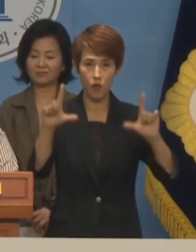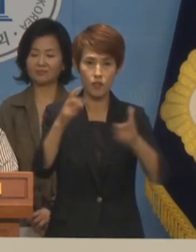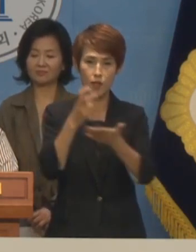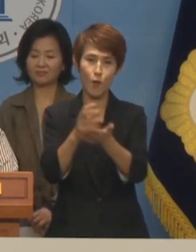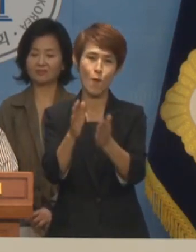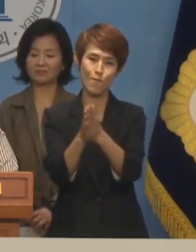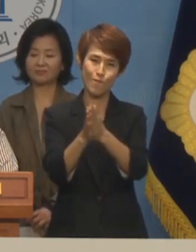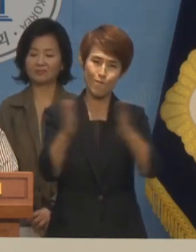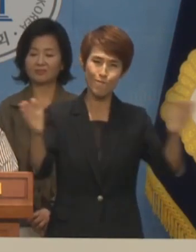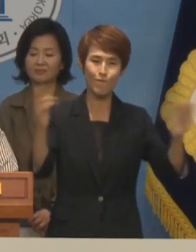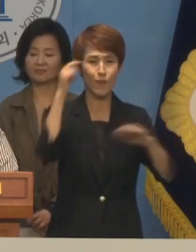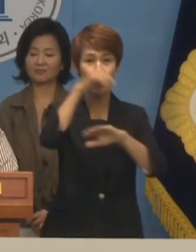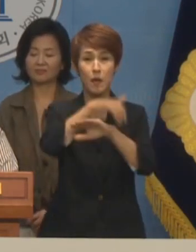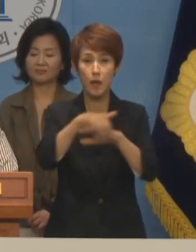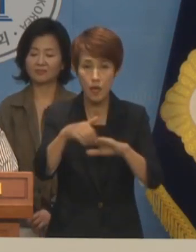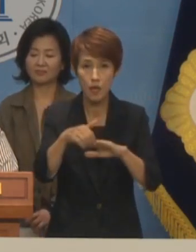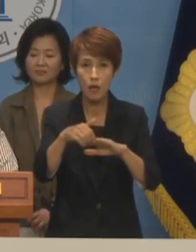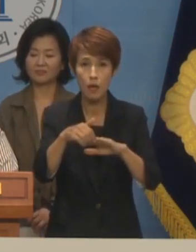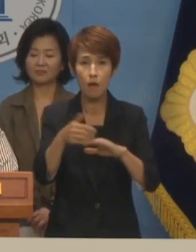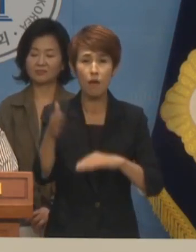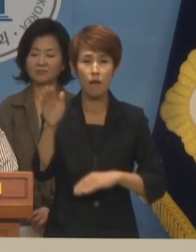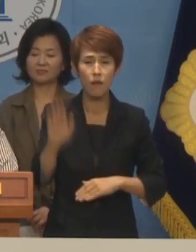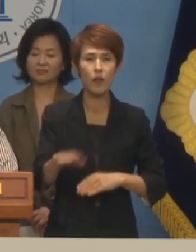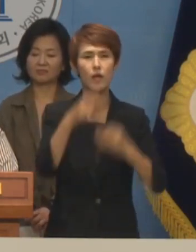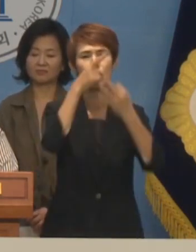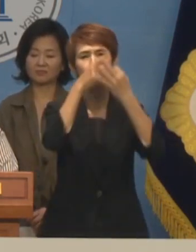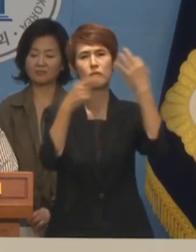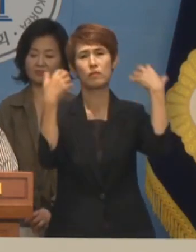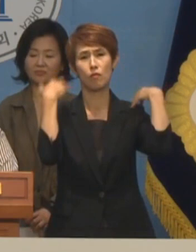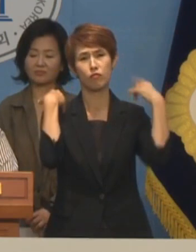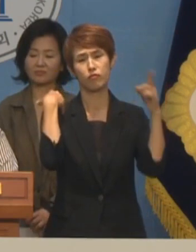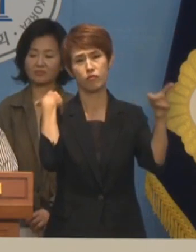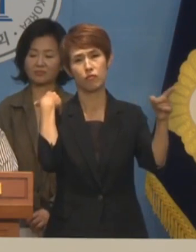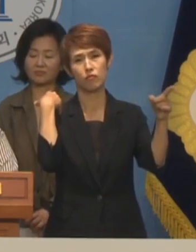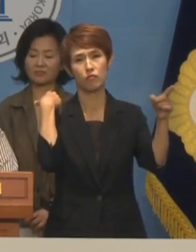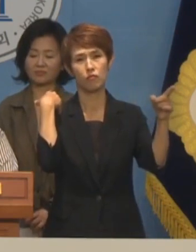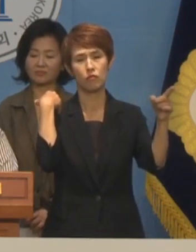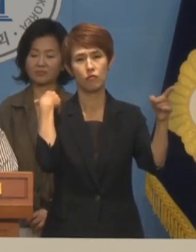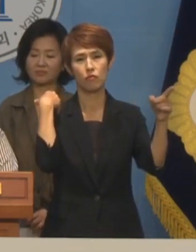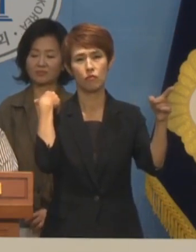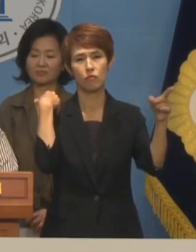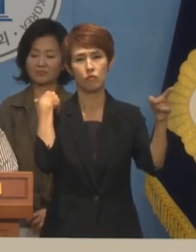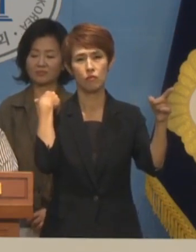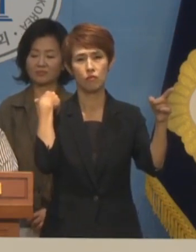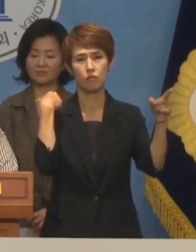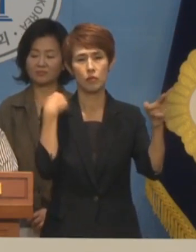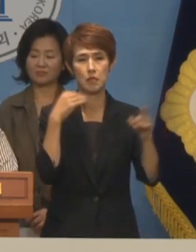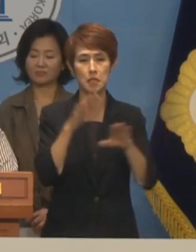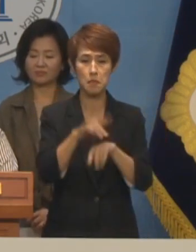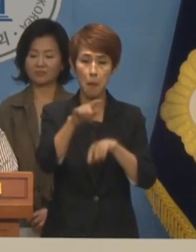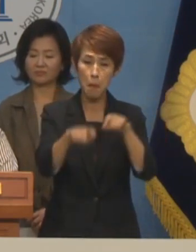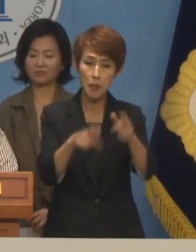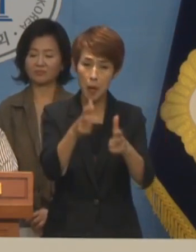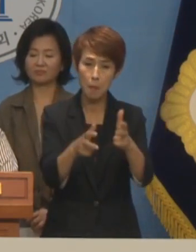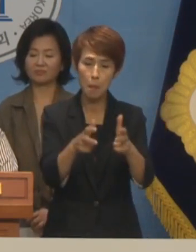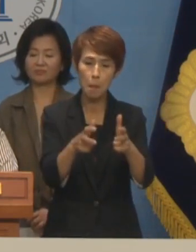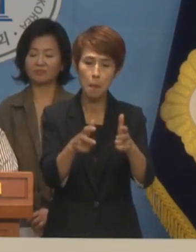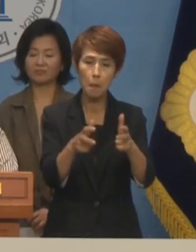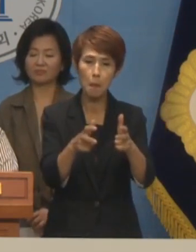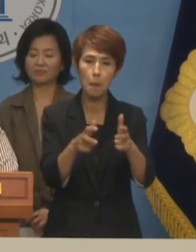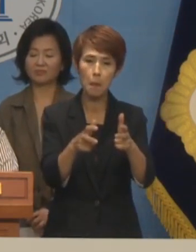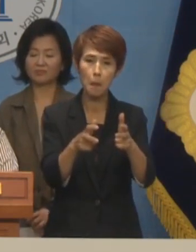도입을 예정했습니다. 하지만 윤석열 정부는 축소된 내용의 시범사업을 추가로